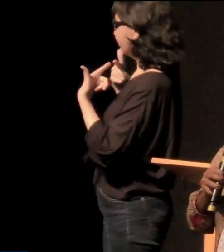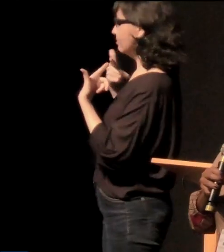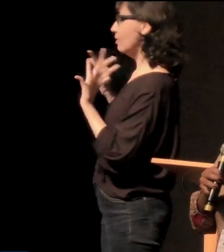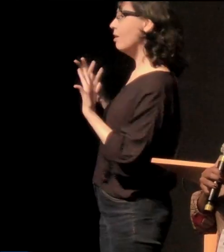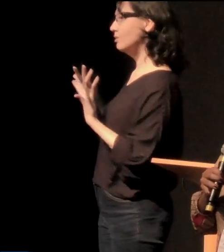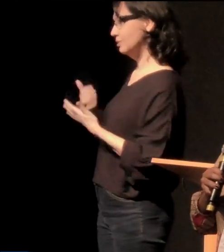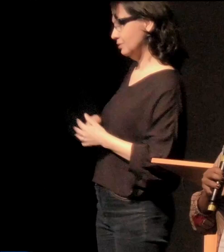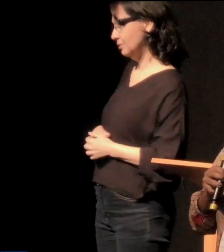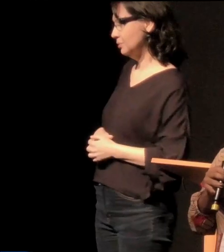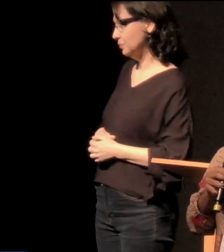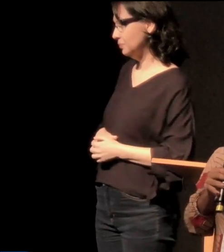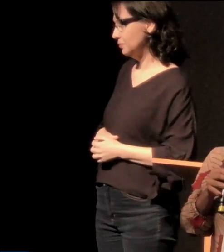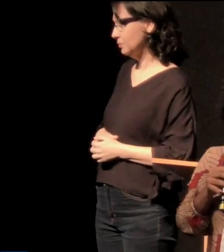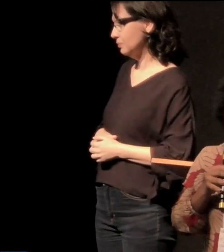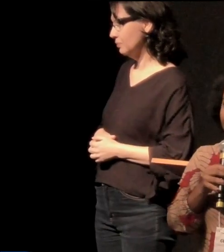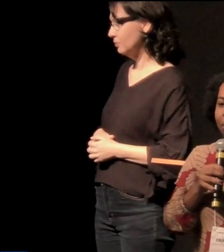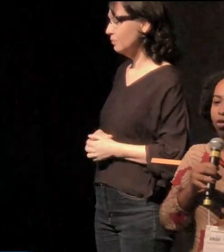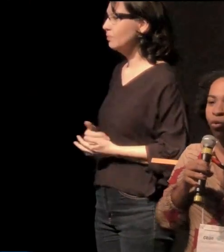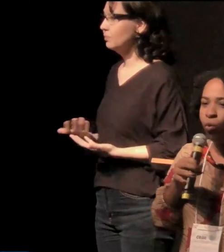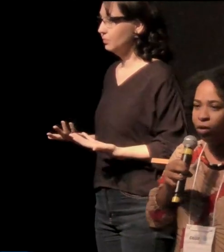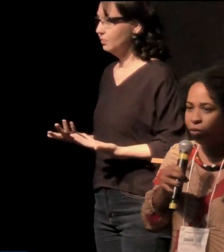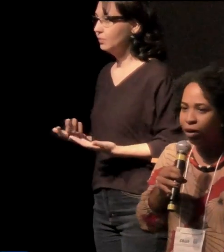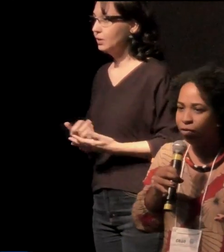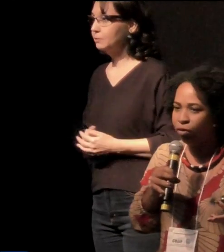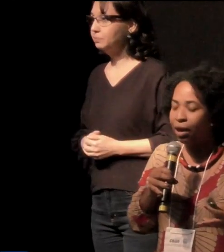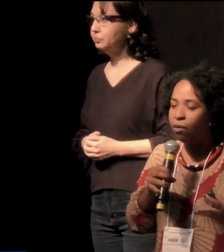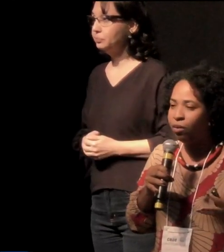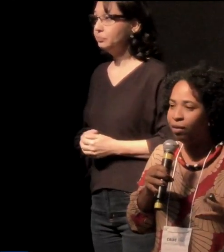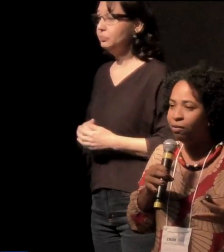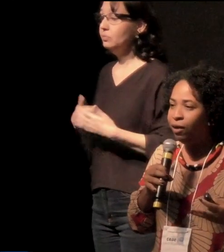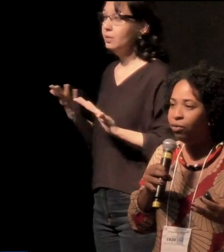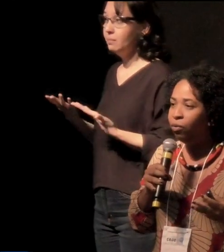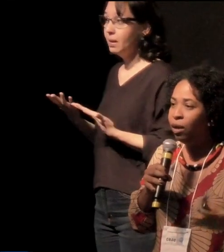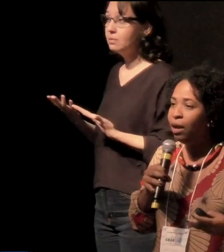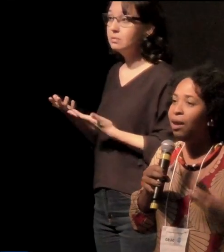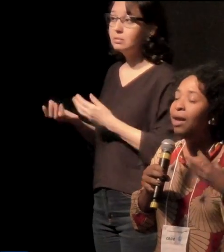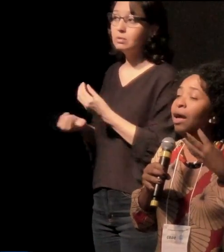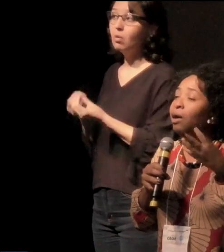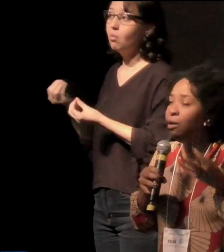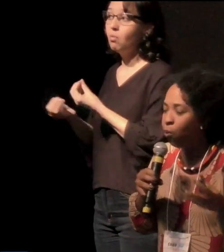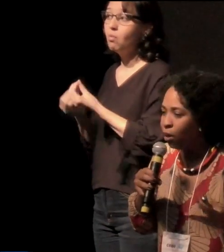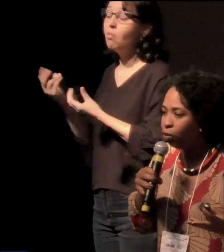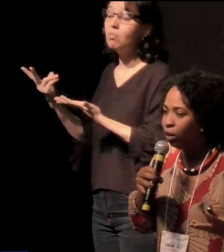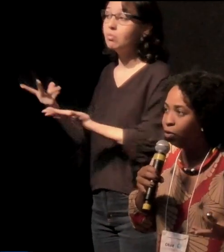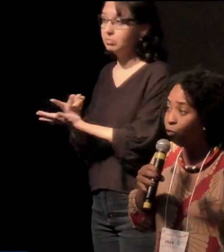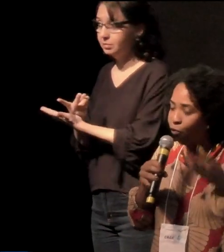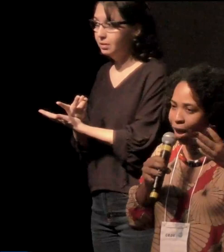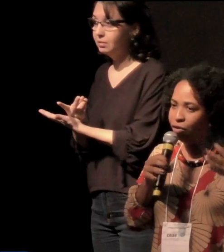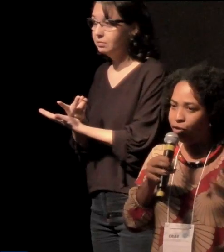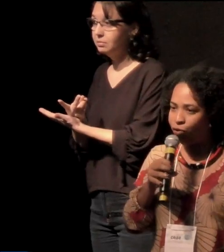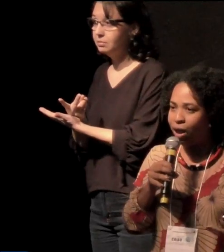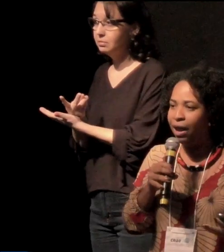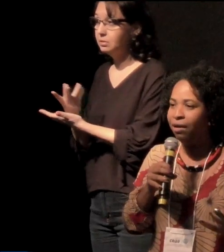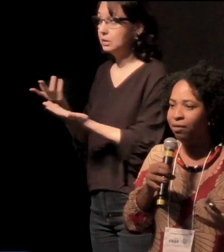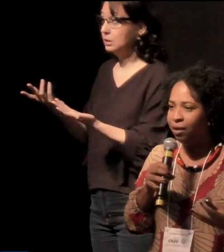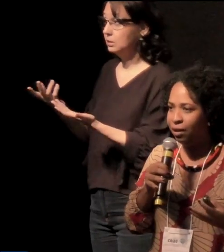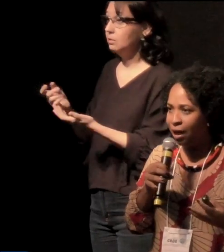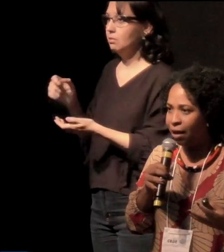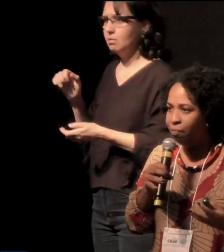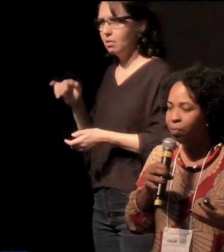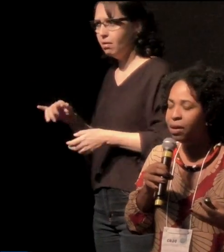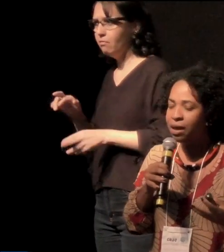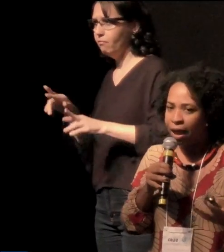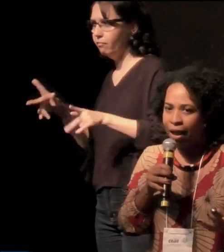tô no conselho tu não cai né mas o quanto que isso tem acontecido e tanto que isso faz diferença